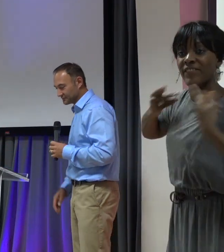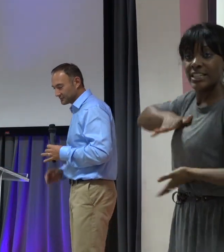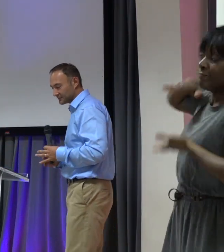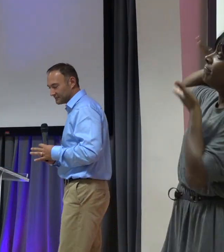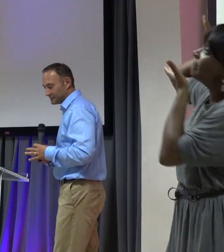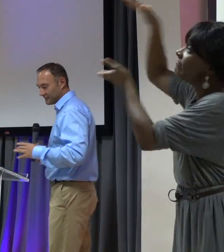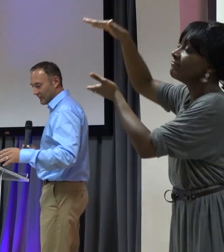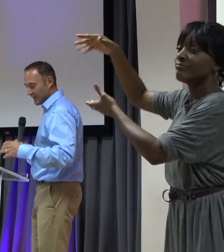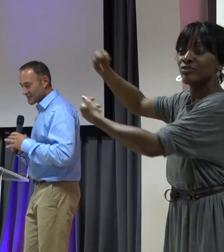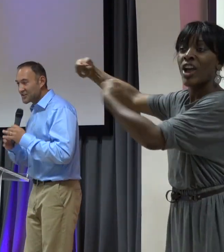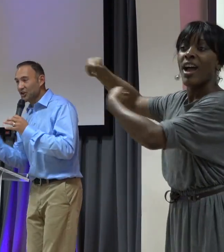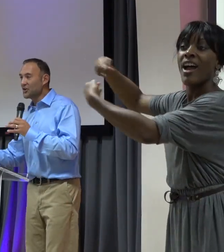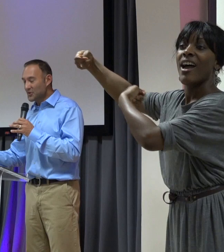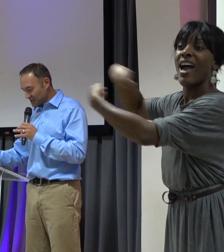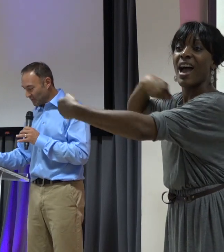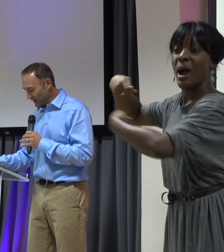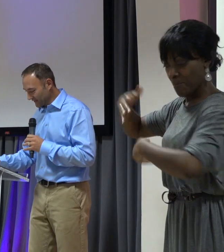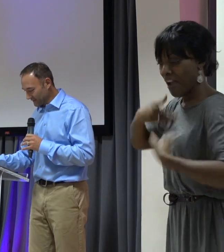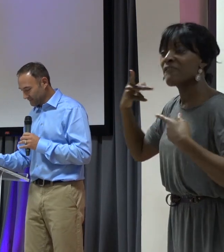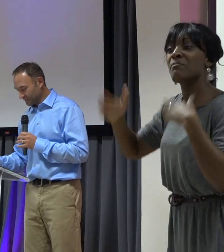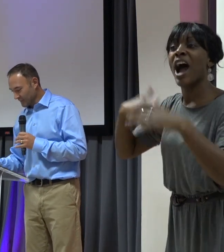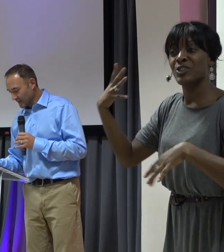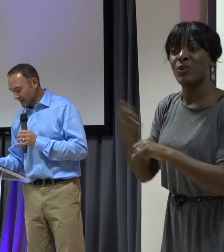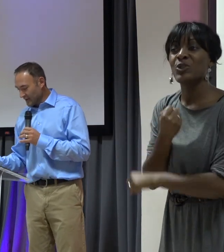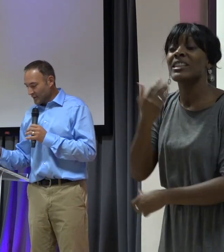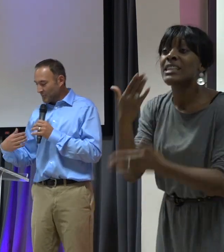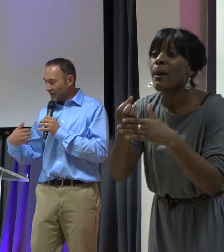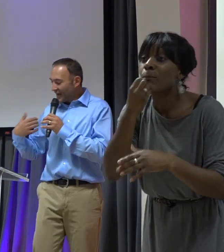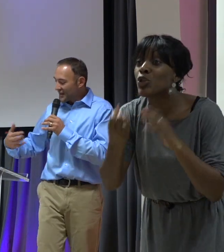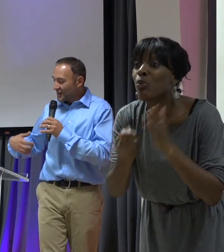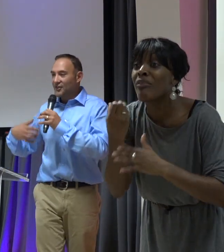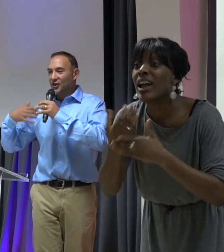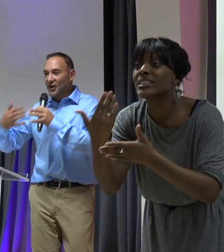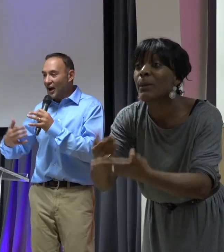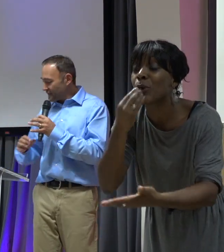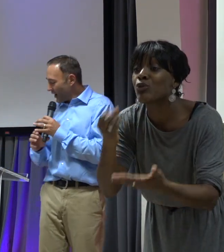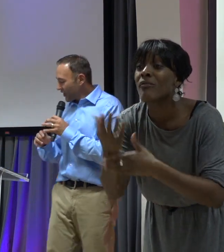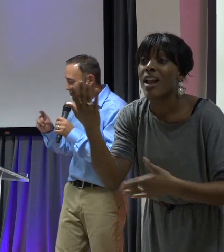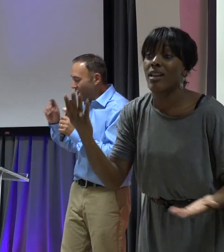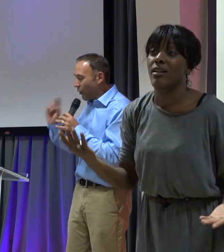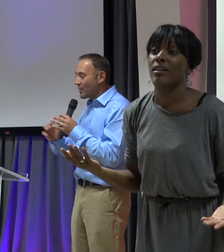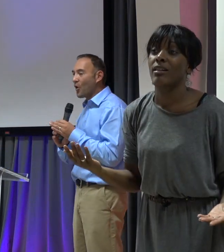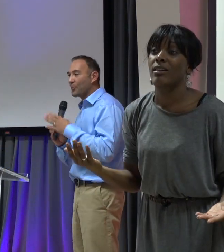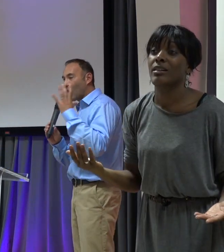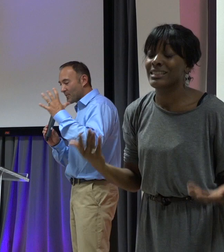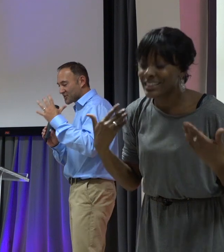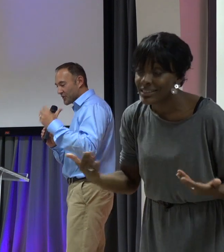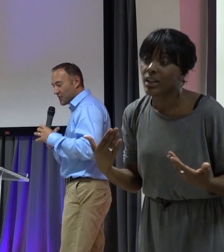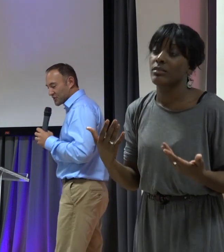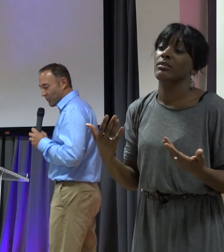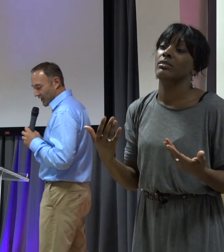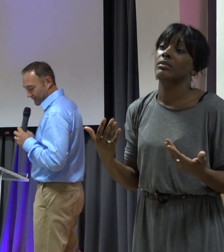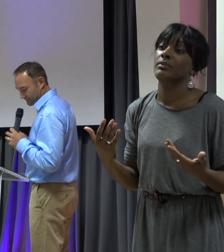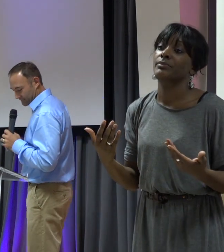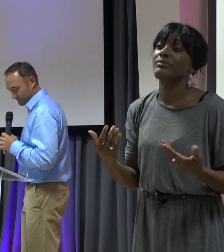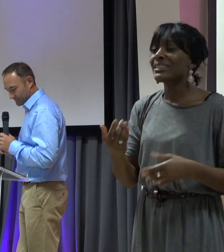la vie fonctionne. So that's good news this morning. Donc ça, c'est une bonne nouvelle ce matin. But if that isn't good enough, I want to share one more promise Mais with si you c'est this